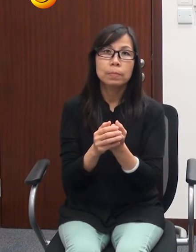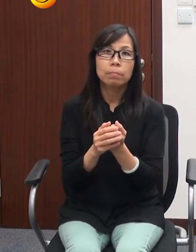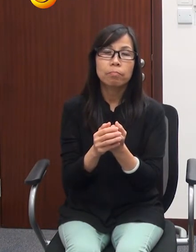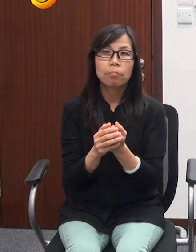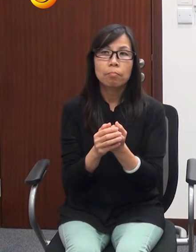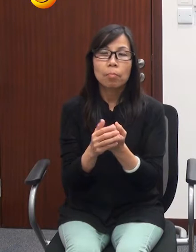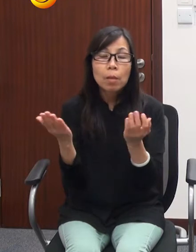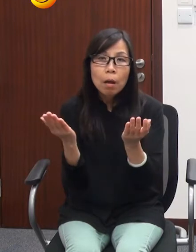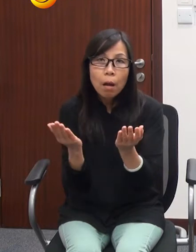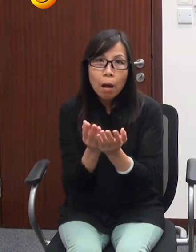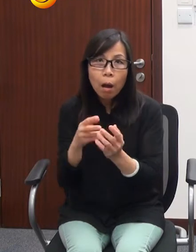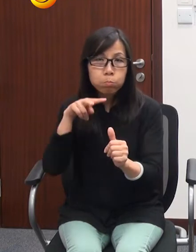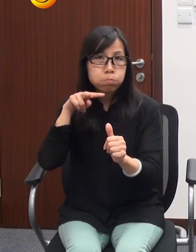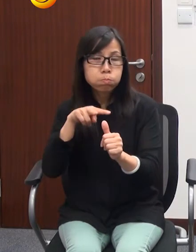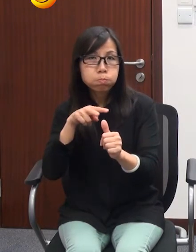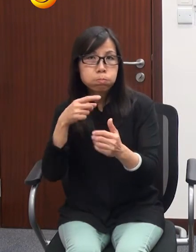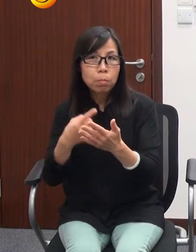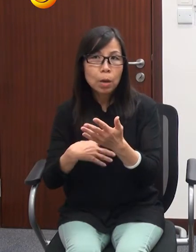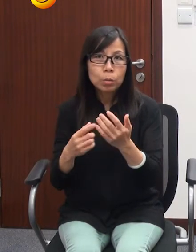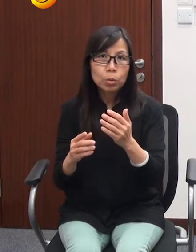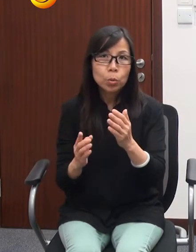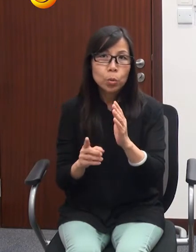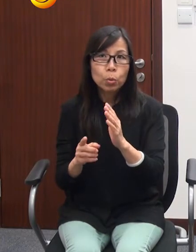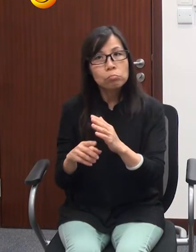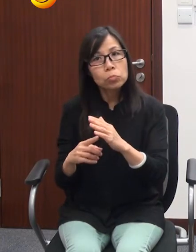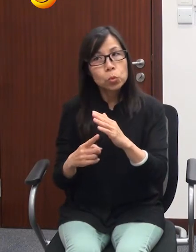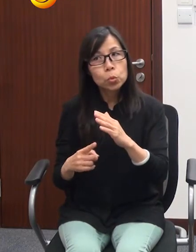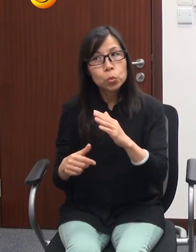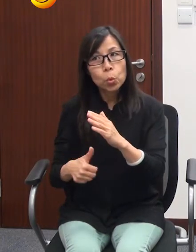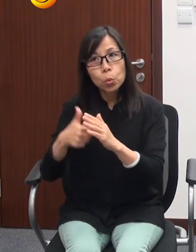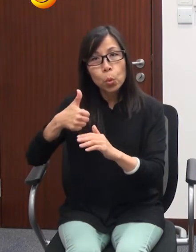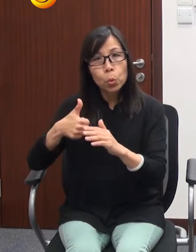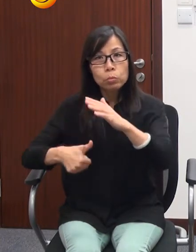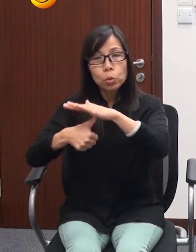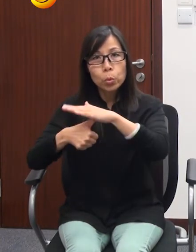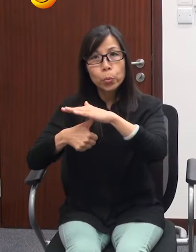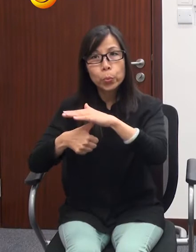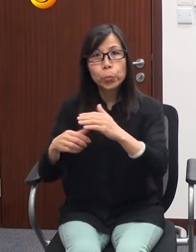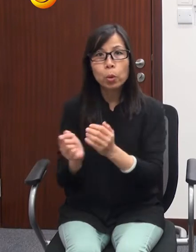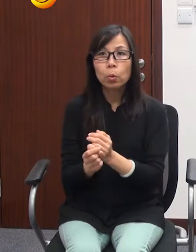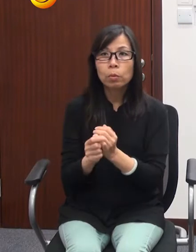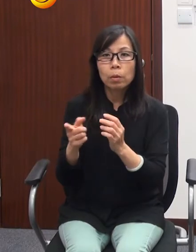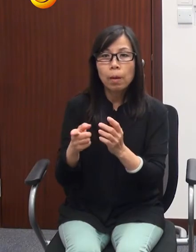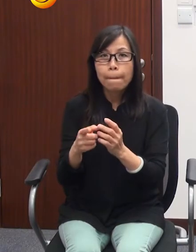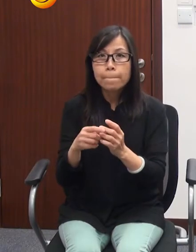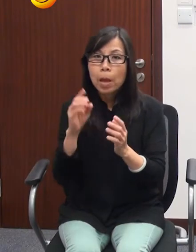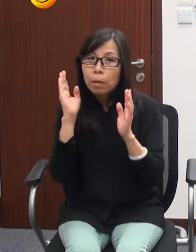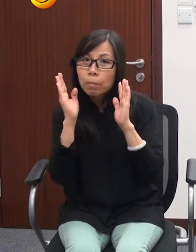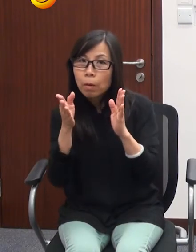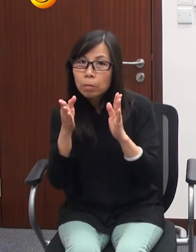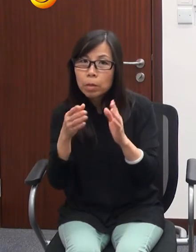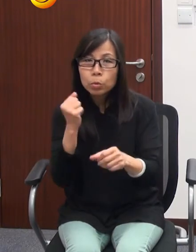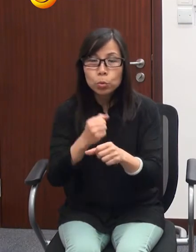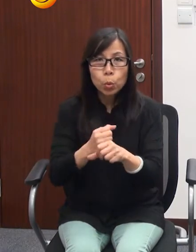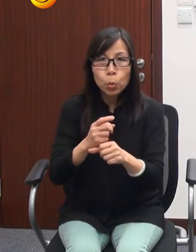校政最高當局的不同架構都好，是不是令到他的權力更加開放更加透明啊，取消一些無關重要的譬如